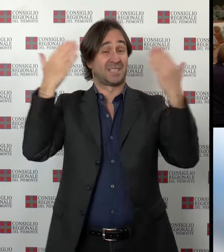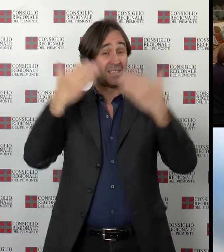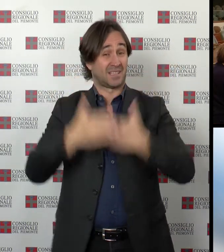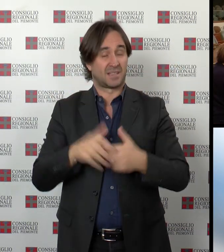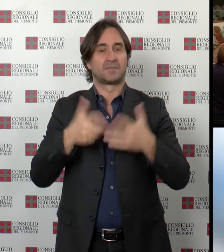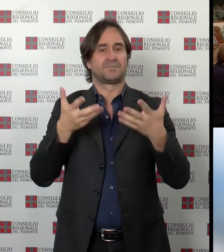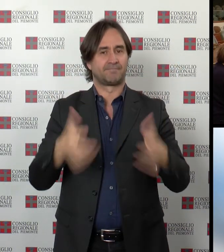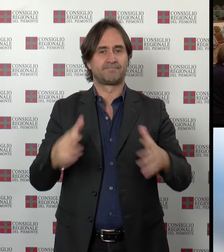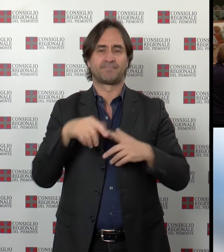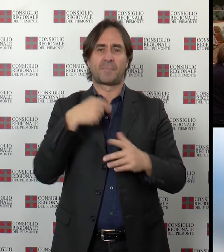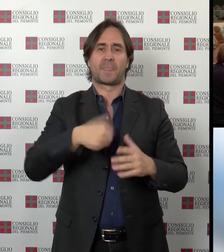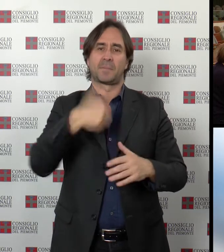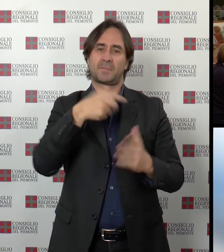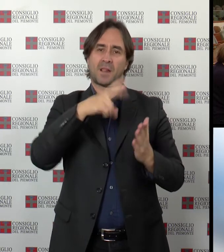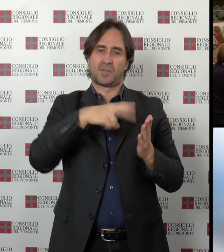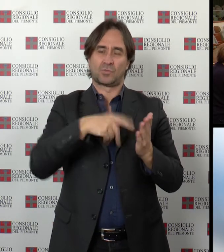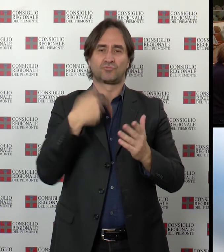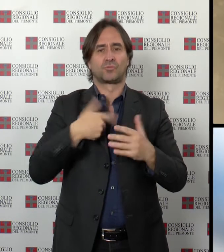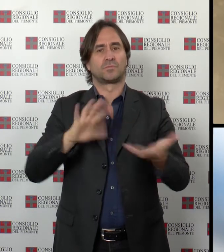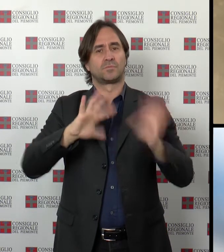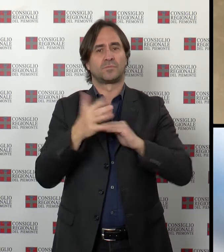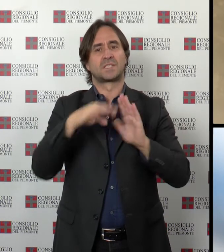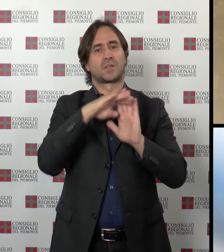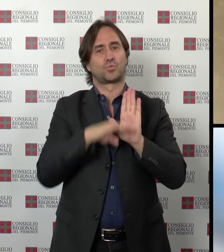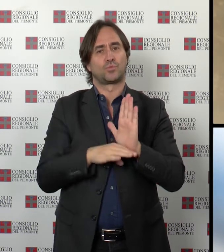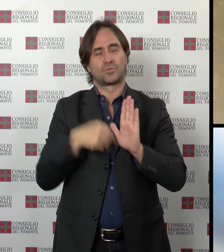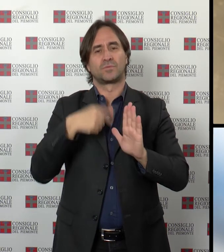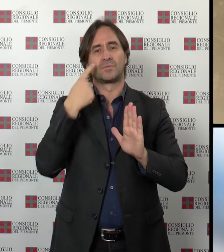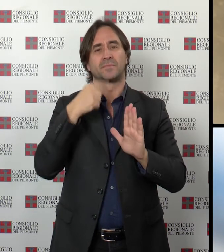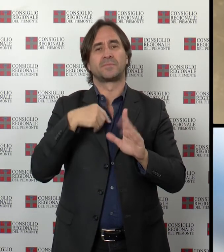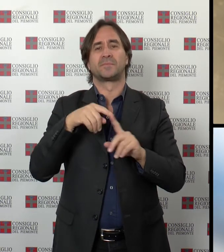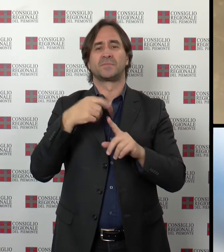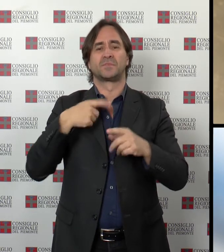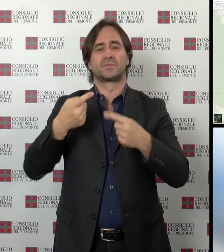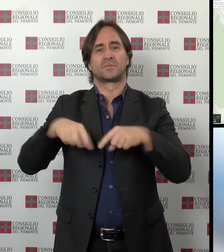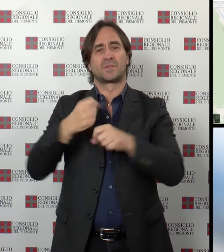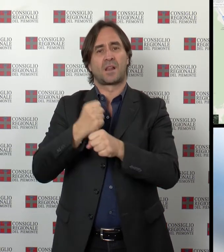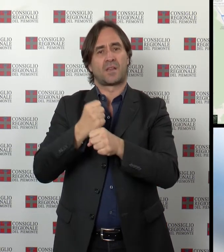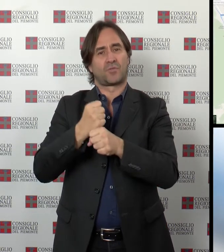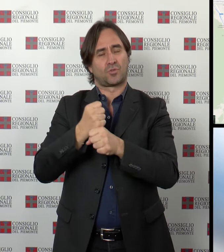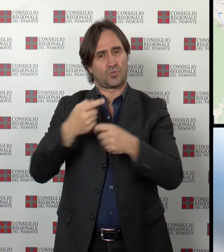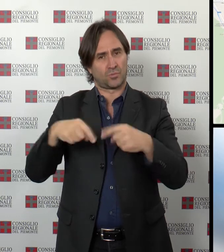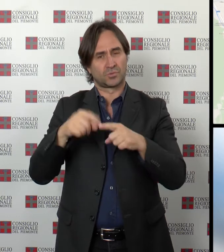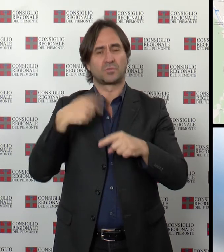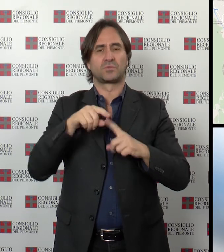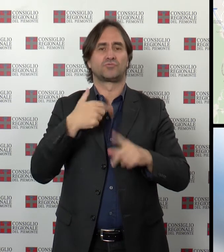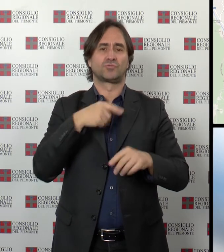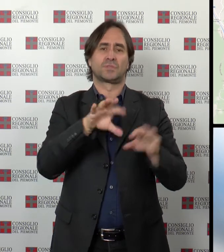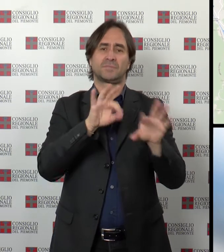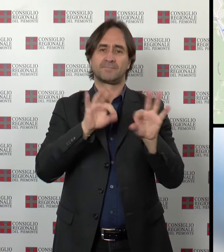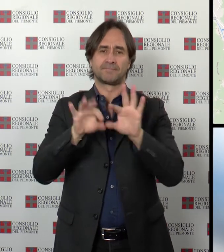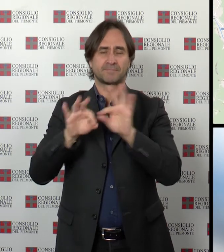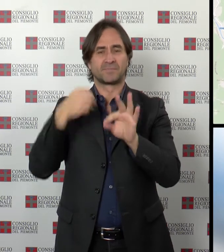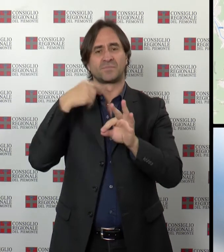in prima lettura la modifica statutaria che prevede la pubblicità dei lavori delle commissioni e 3 delibere per l'indizione di